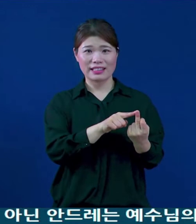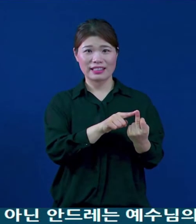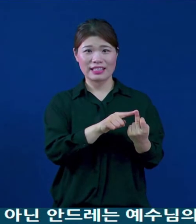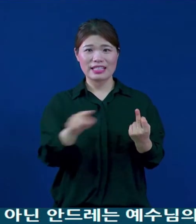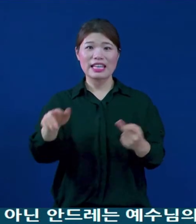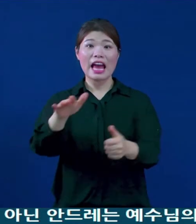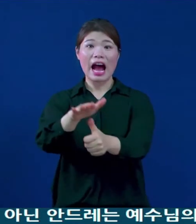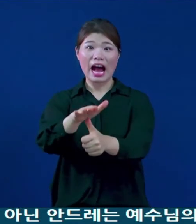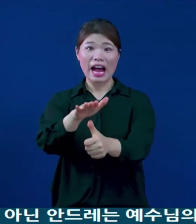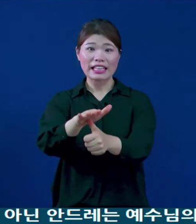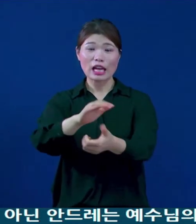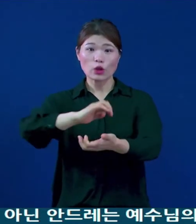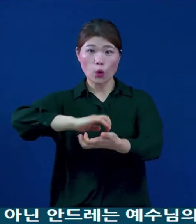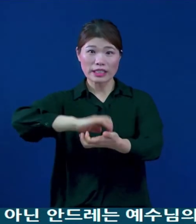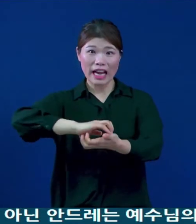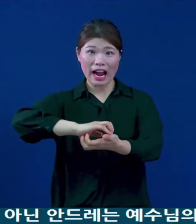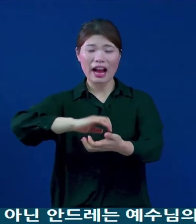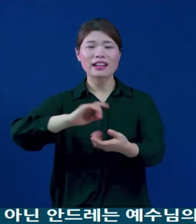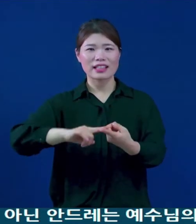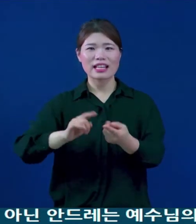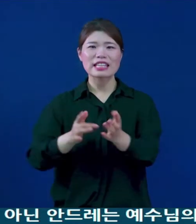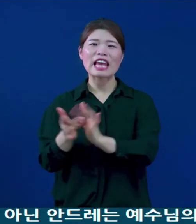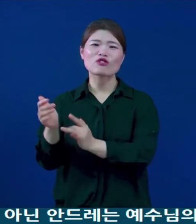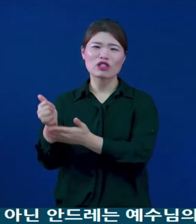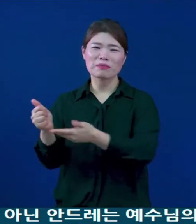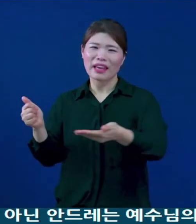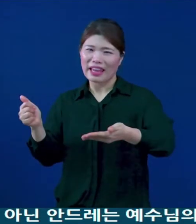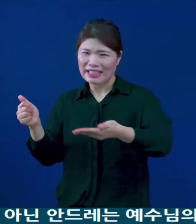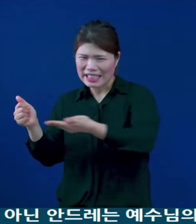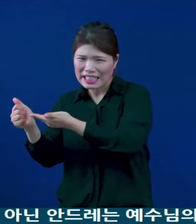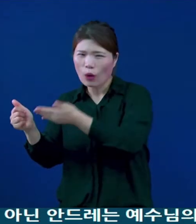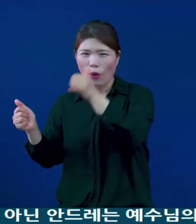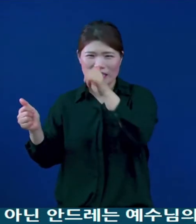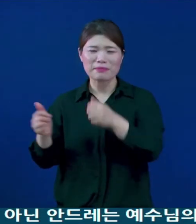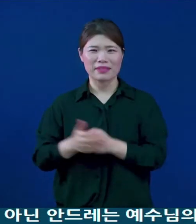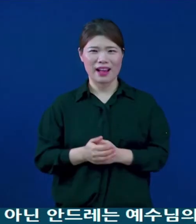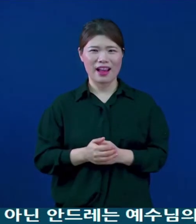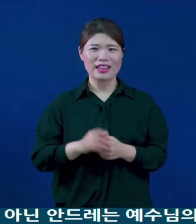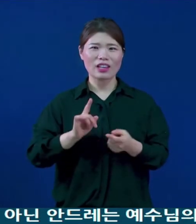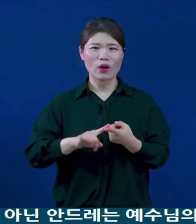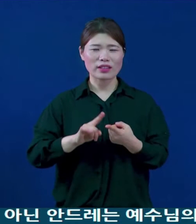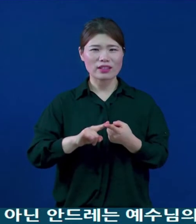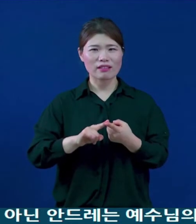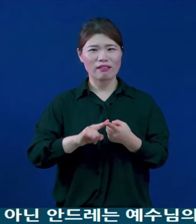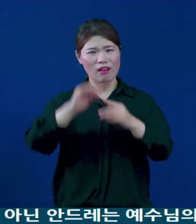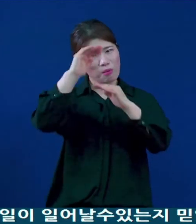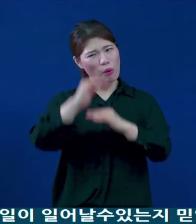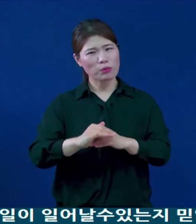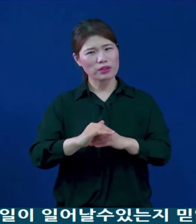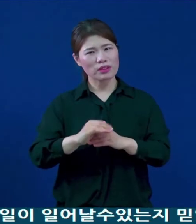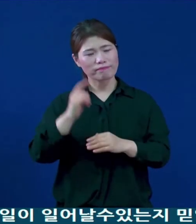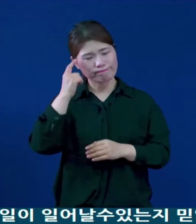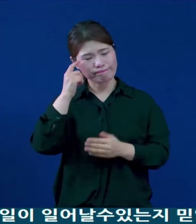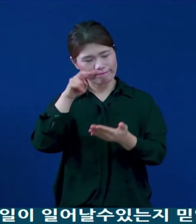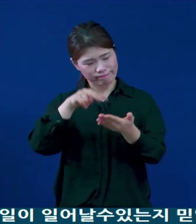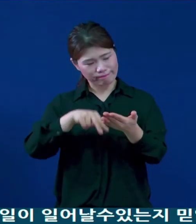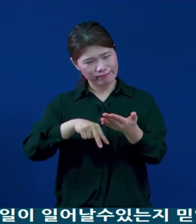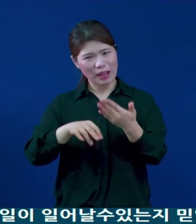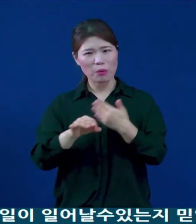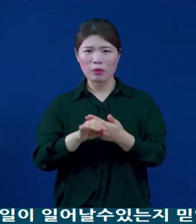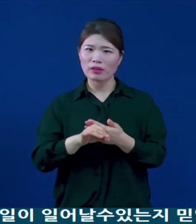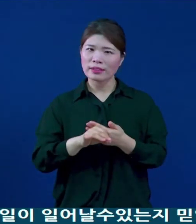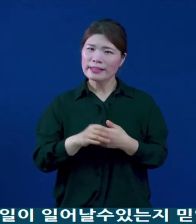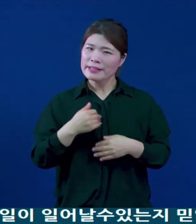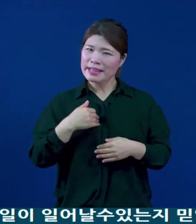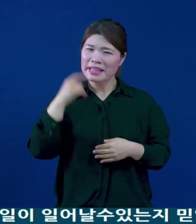아이의 도시락을 예수님께 제공하는 거죠. 저는 이 부분을 이렇게 묵상하면서 이런 생각도 해봤습니다. 이걸 아마 만화로 한번